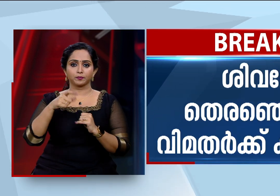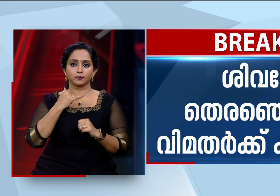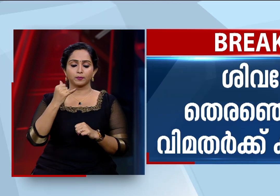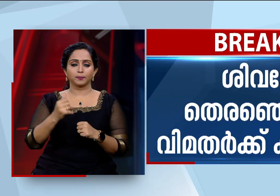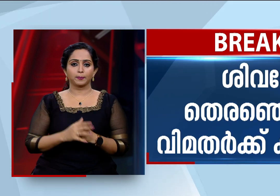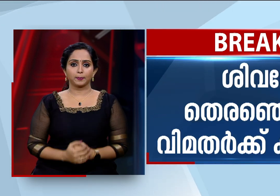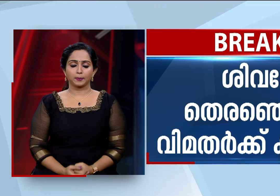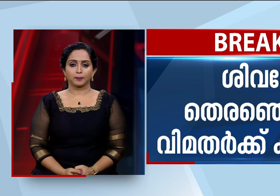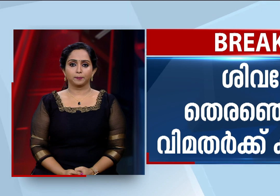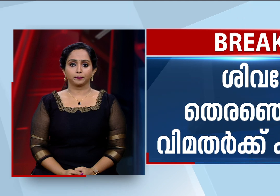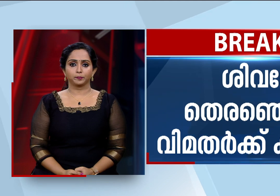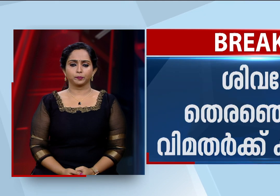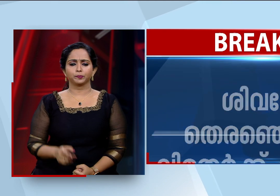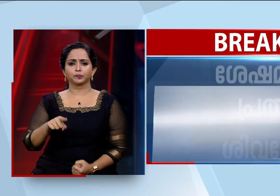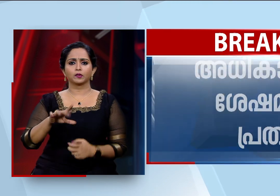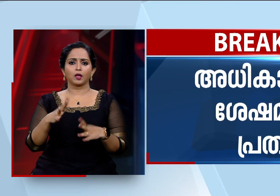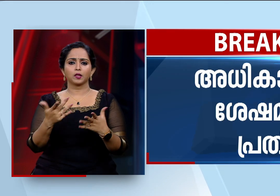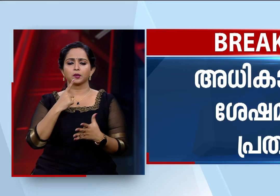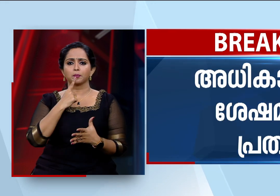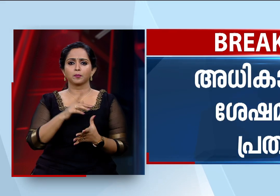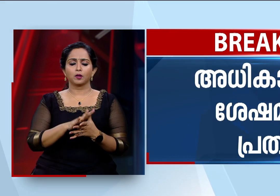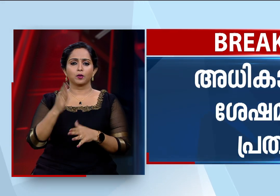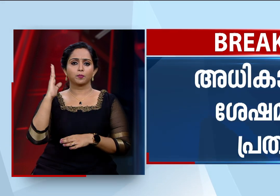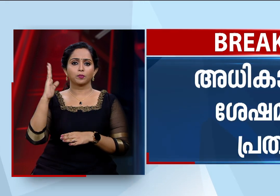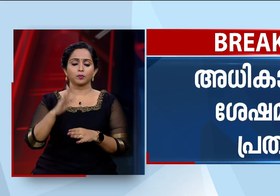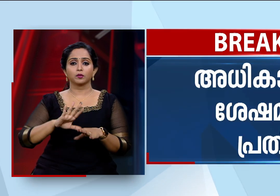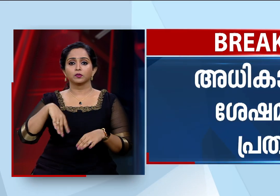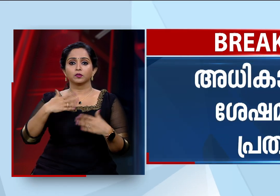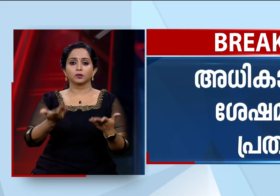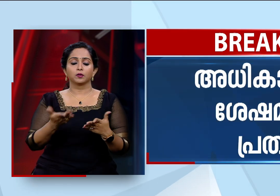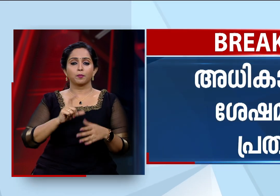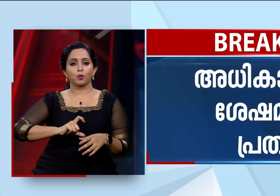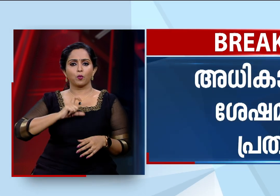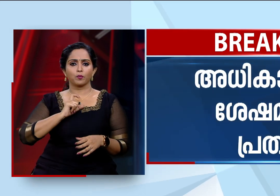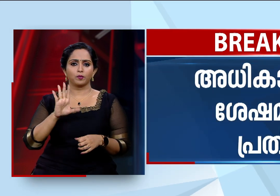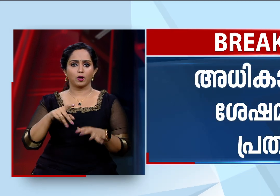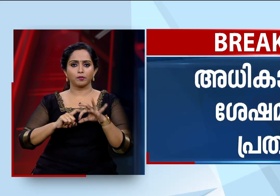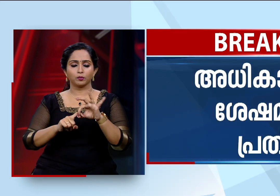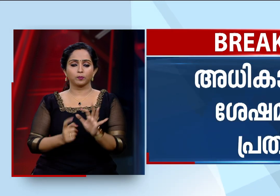വിവരങ്ങളുമായി. ശ്രീനാഥ്, ഇതല്ലാതെ എന്തു പറയും എന്ന നിലയിൽ നിന്നുള്ള ഒരു പ്രസ്താവനയാണോ, അതിനപ്പുറം ആത്മവിശ്വാസം അദ്ദേഹത്തിനുണ്ടോ?